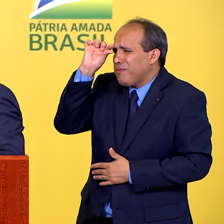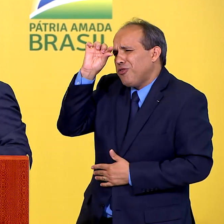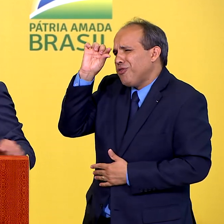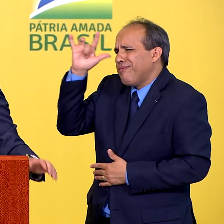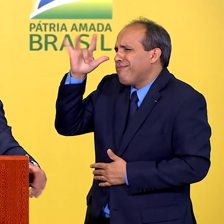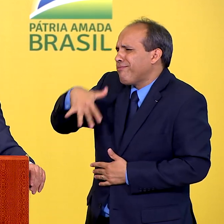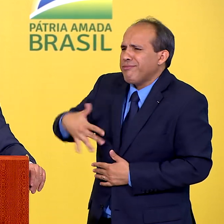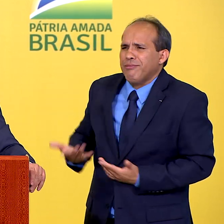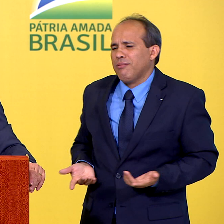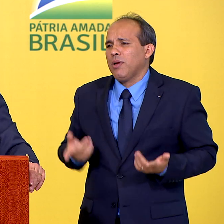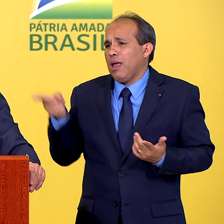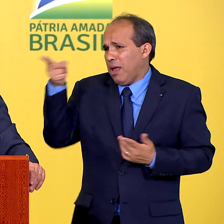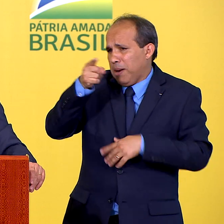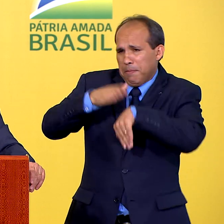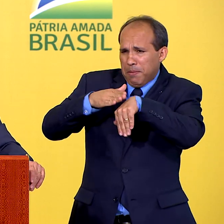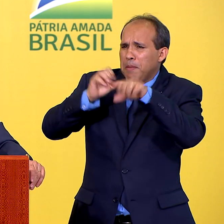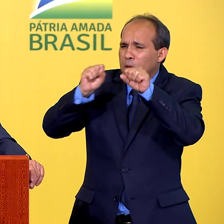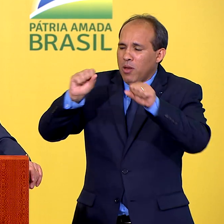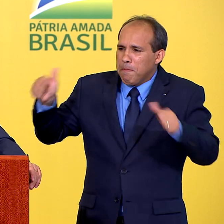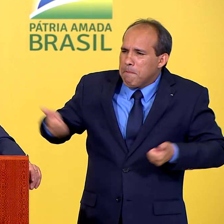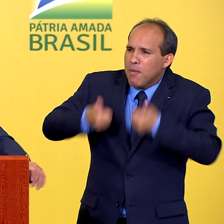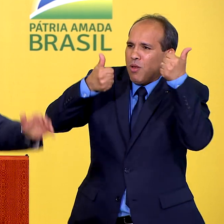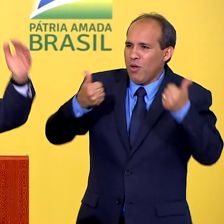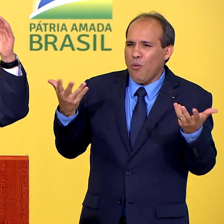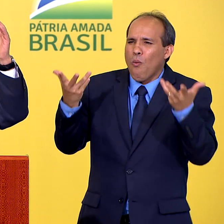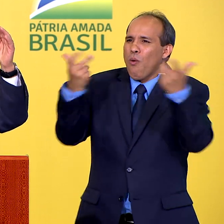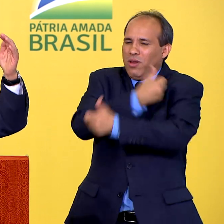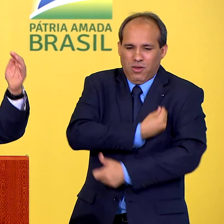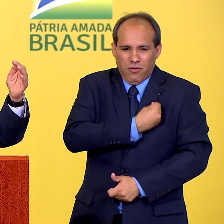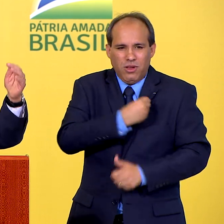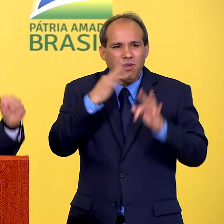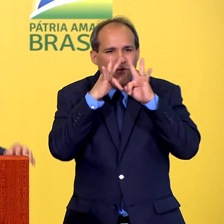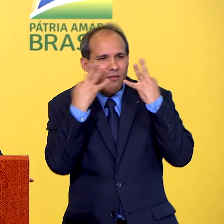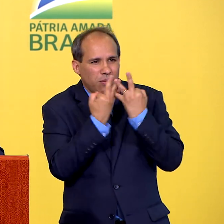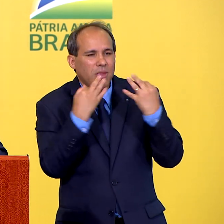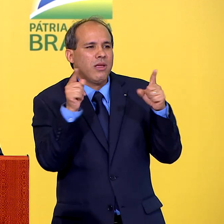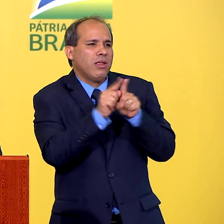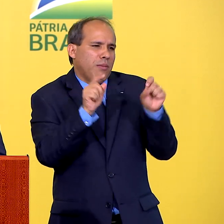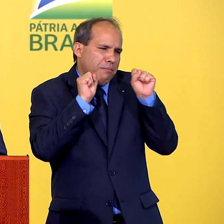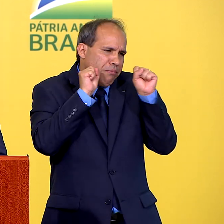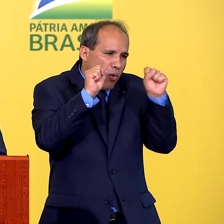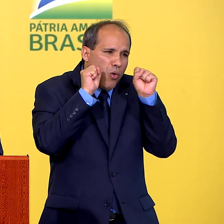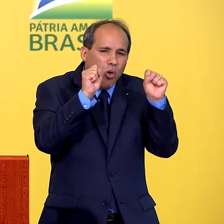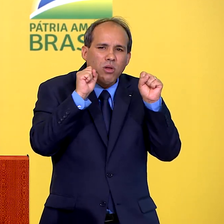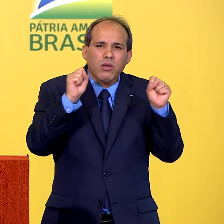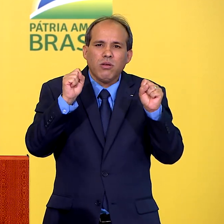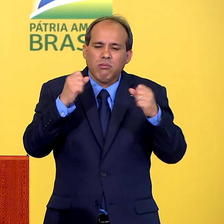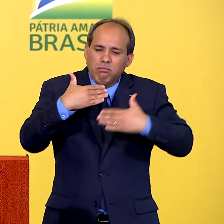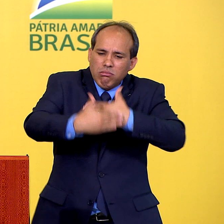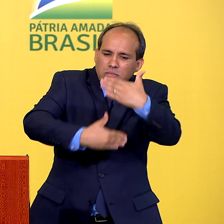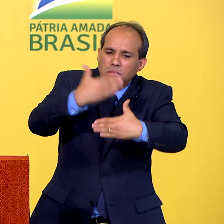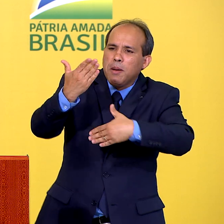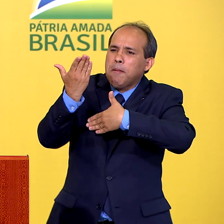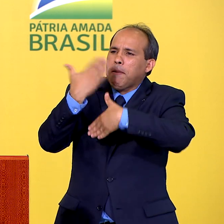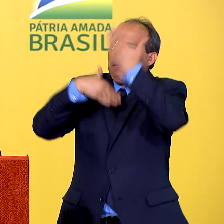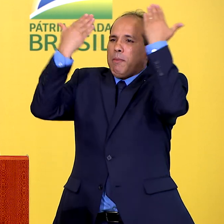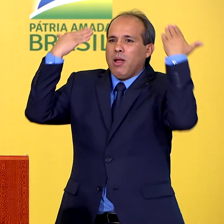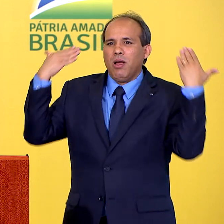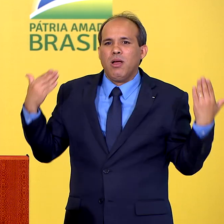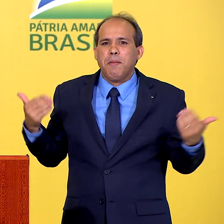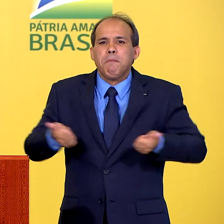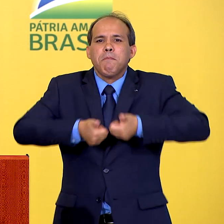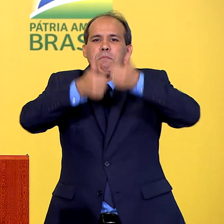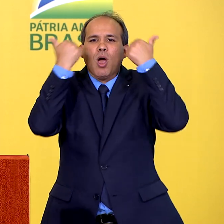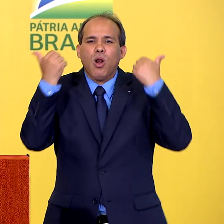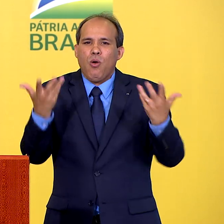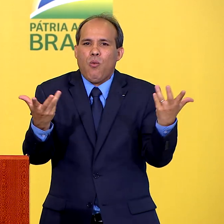pequenininhas para que elas possam melhorar a qualidade de vida das suas famílias e poder levar mais prosperidade e